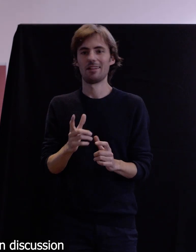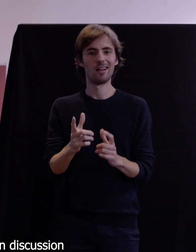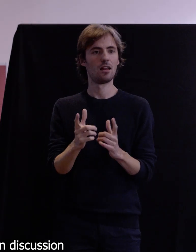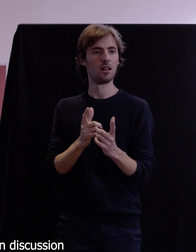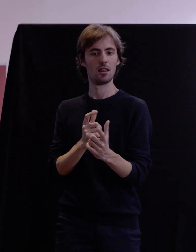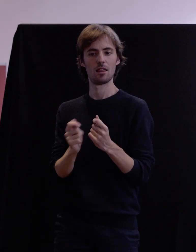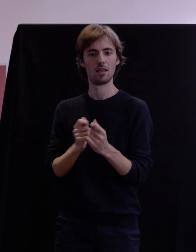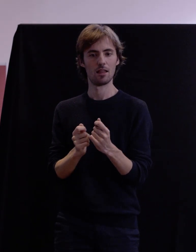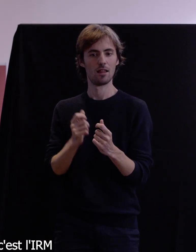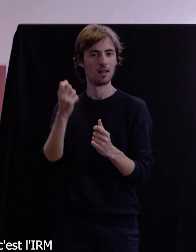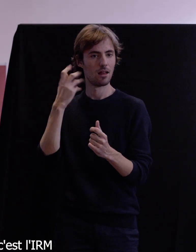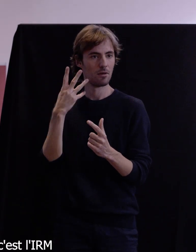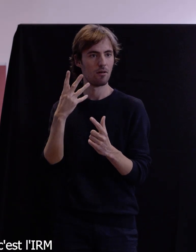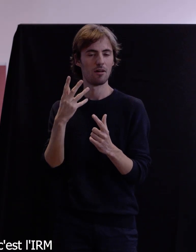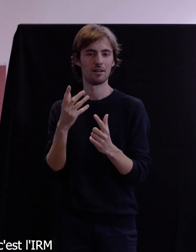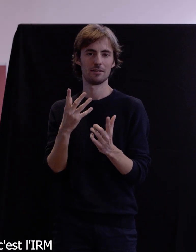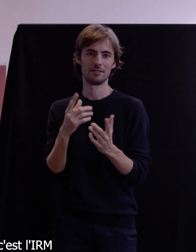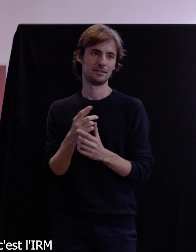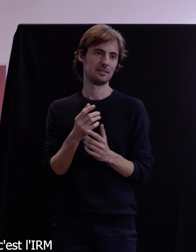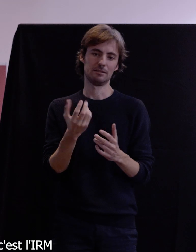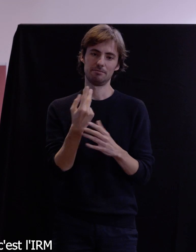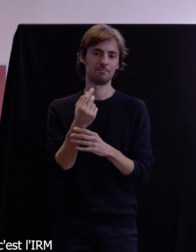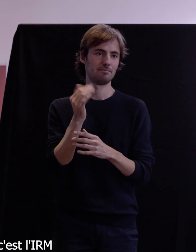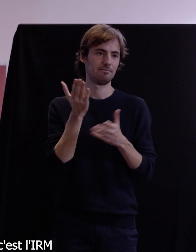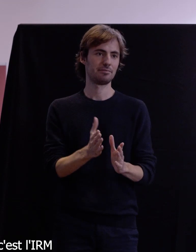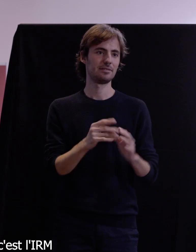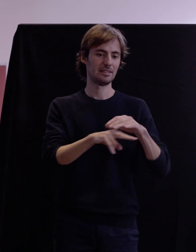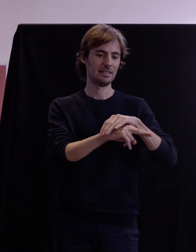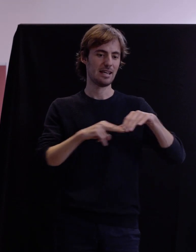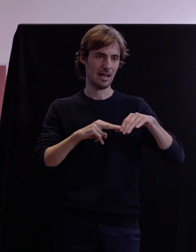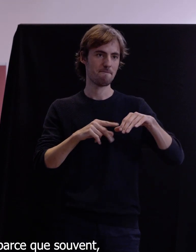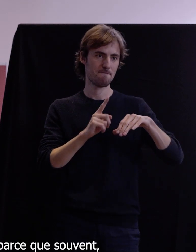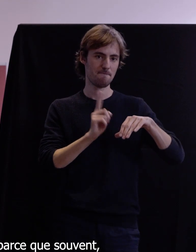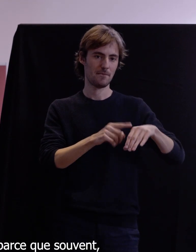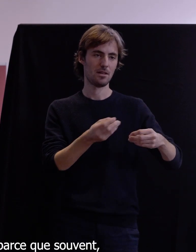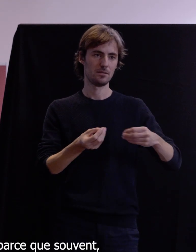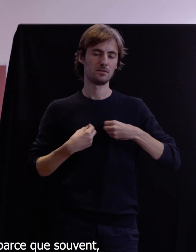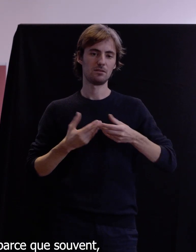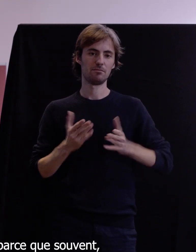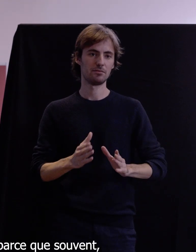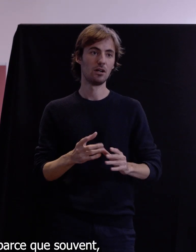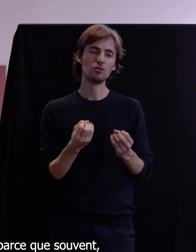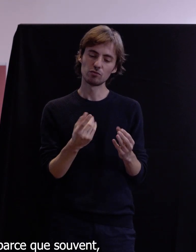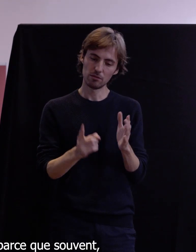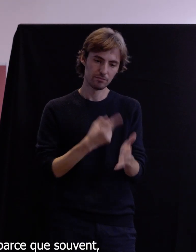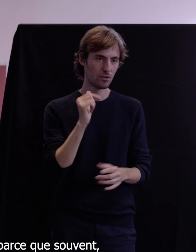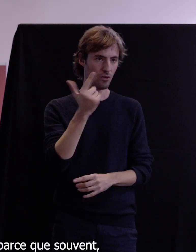discussion d'un plan. Finalement, c'est l'IRM qui va être décisif dans la décision. Souvent, on le refait parce que souvent, les enfants qui ont un syndrome charge, ils